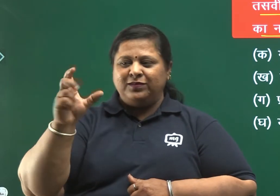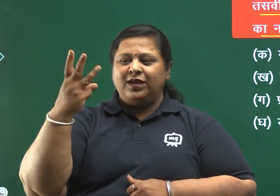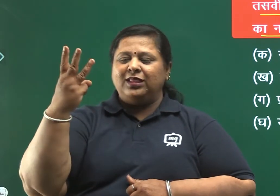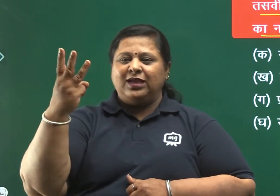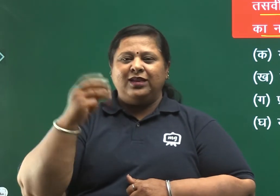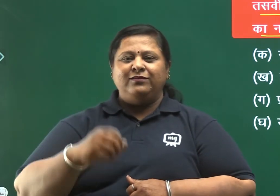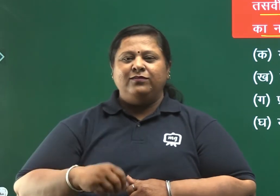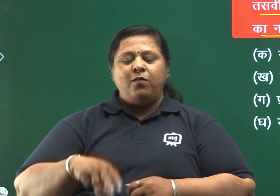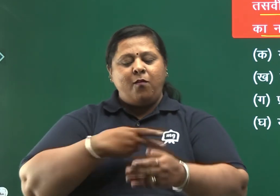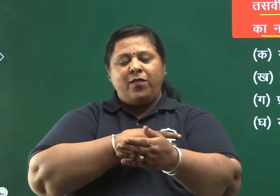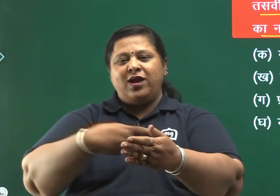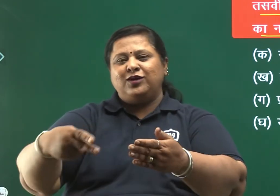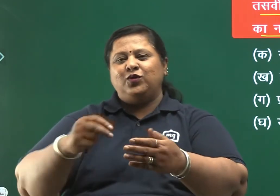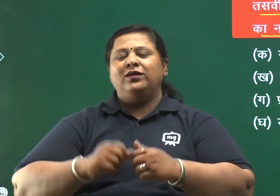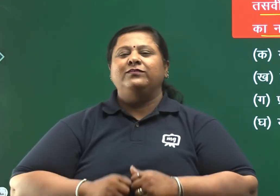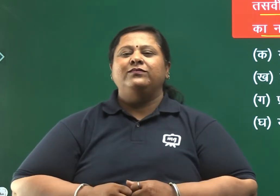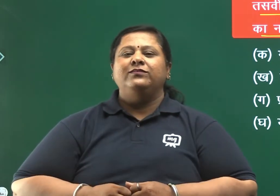3 प्रयाग शुक्ल।